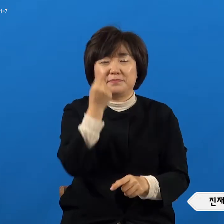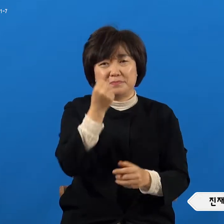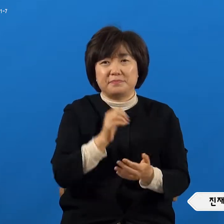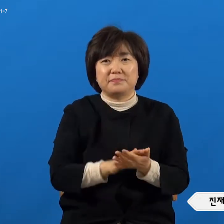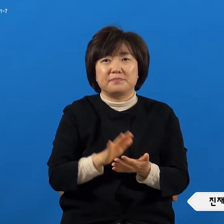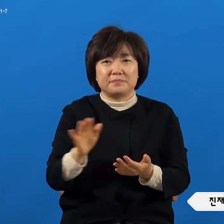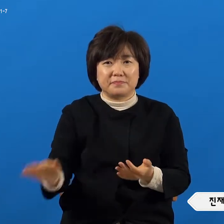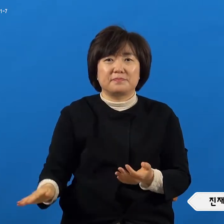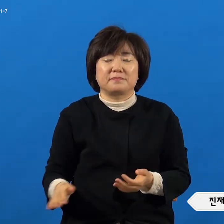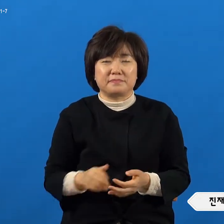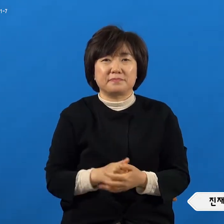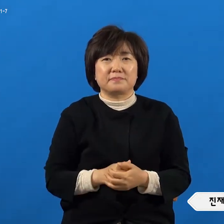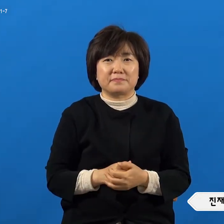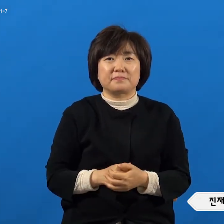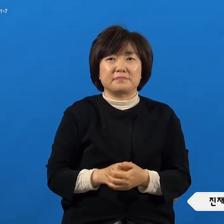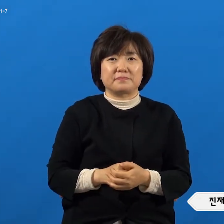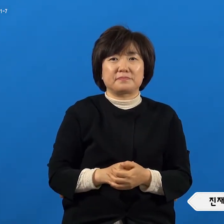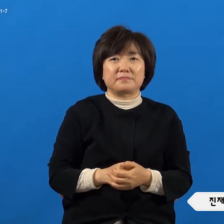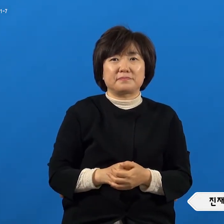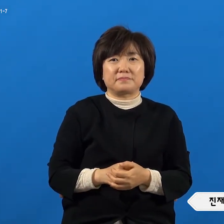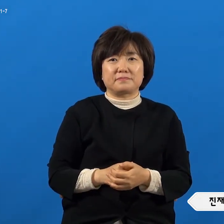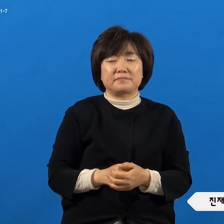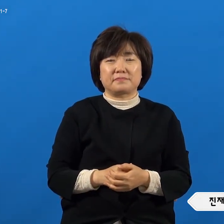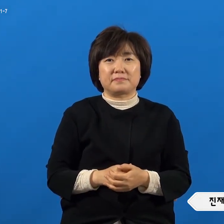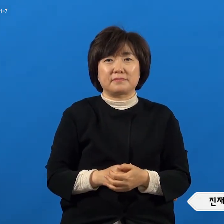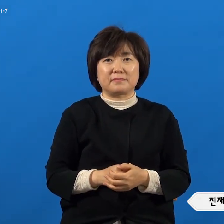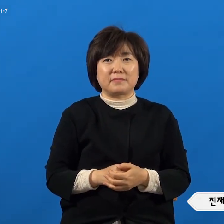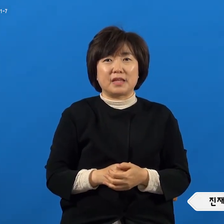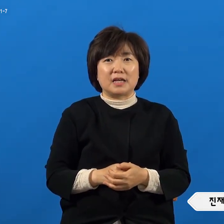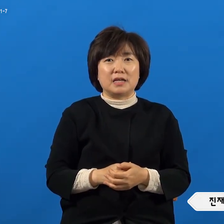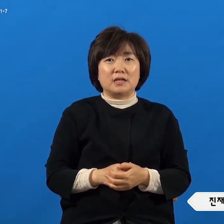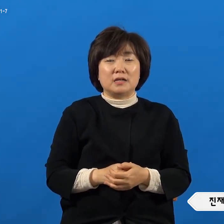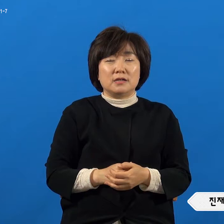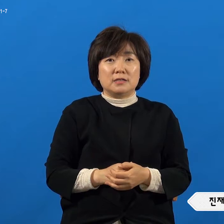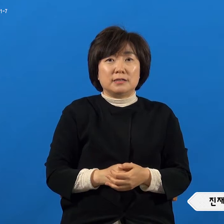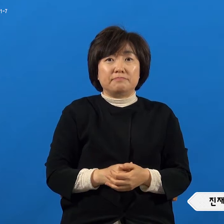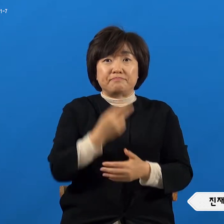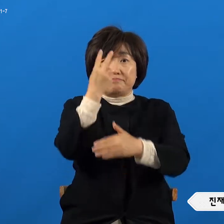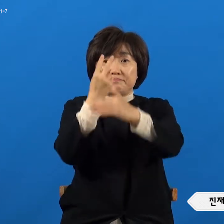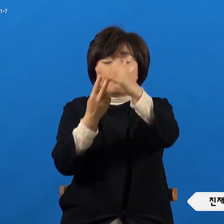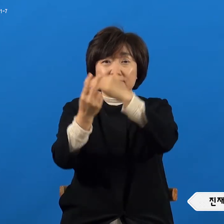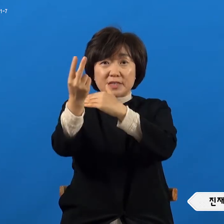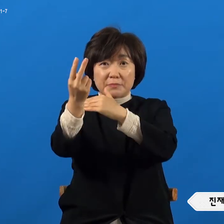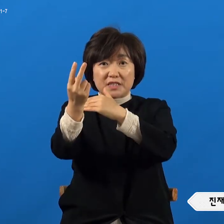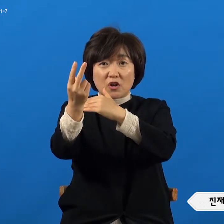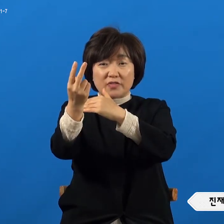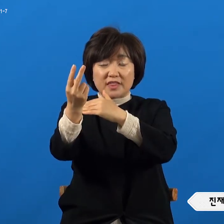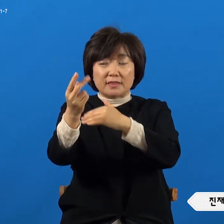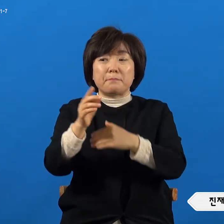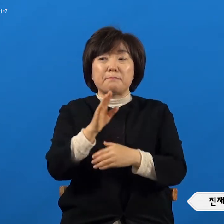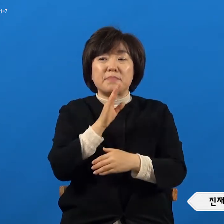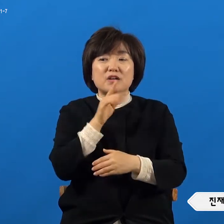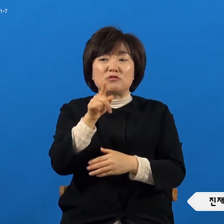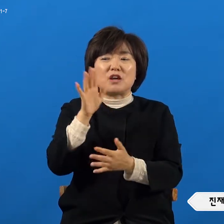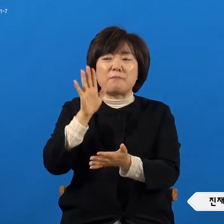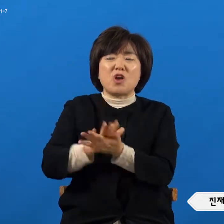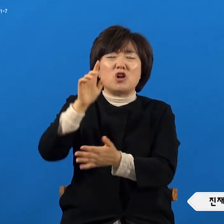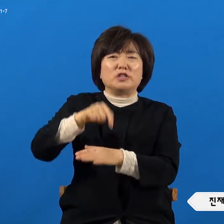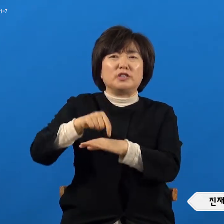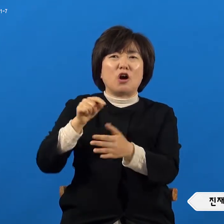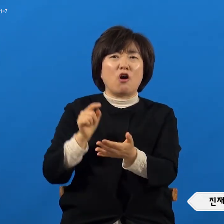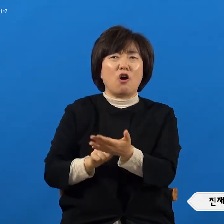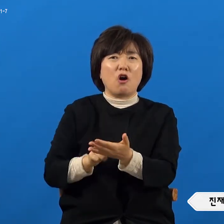된다고 성경은 말씀하고 있습니다. 비전에 바로 그런 패션이